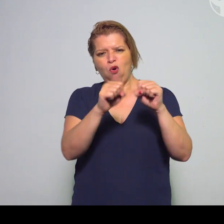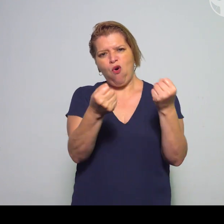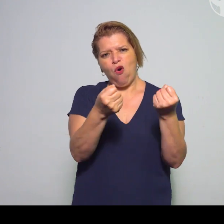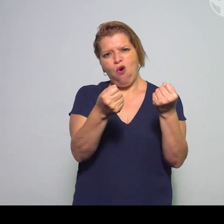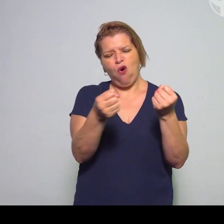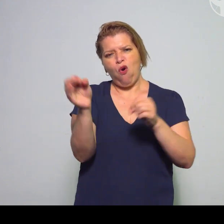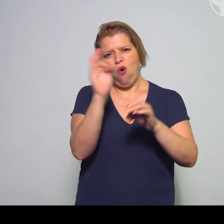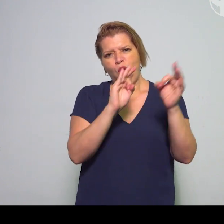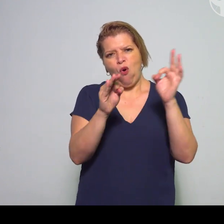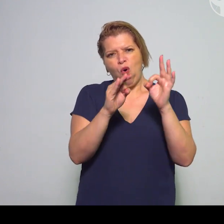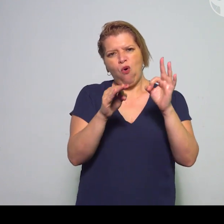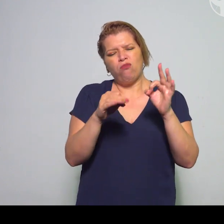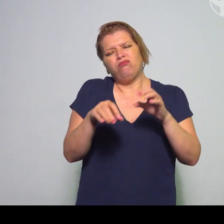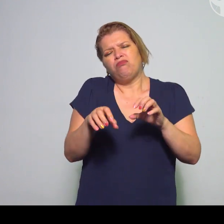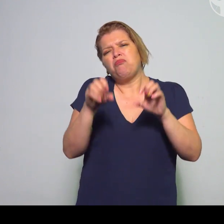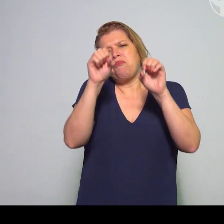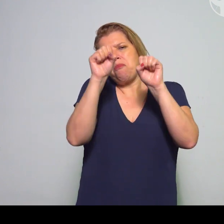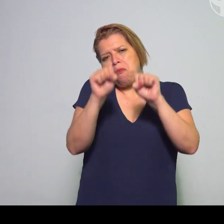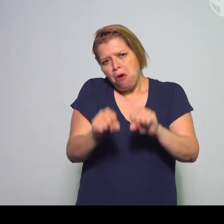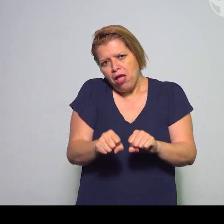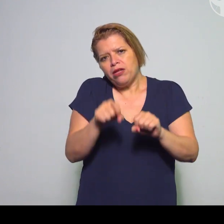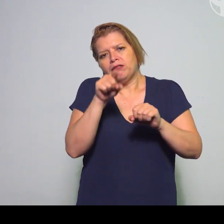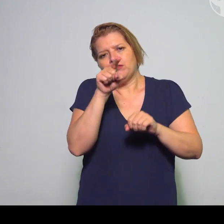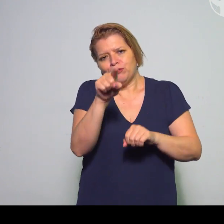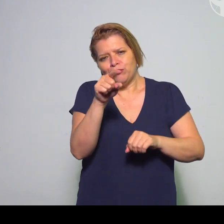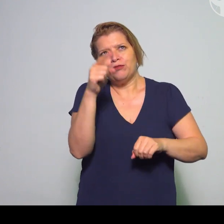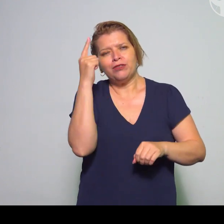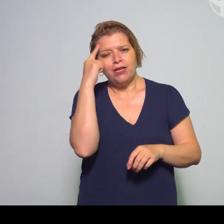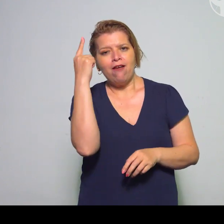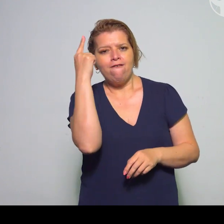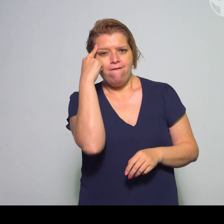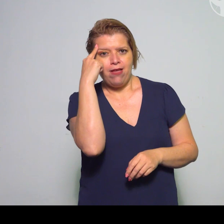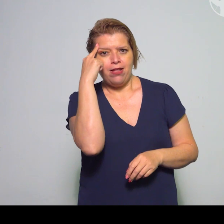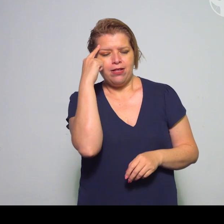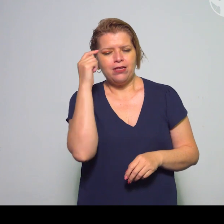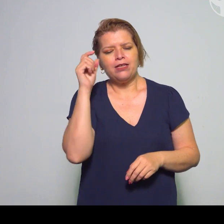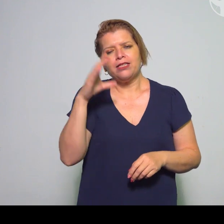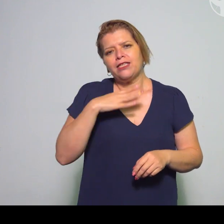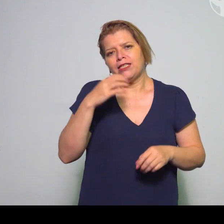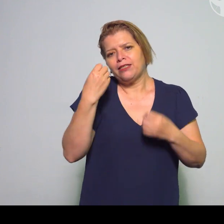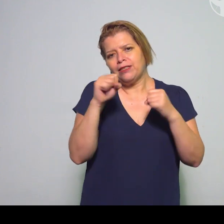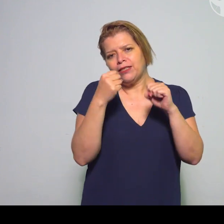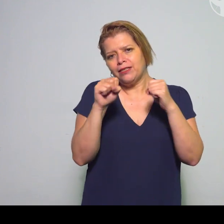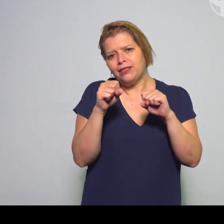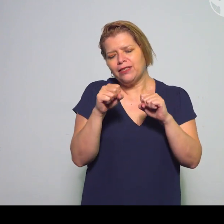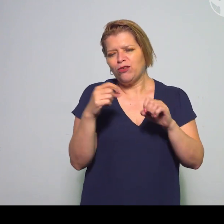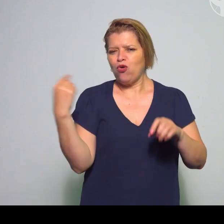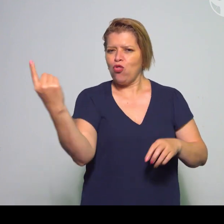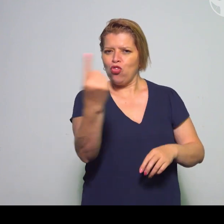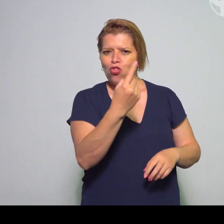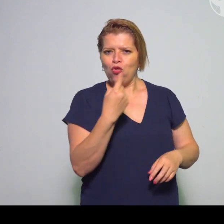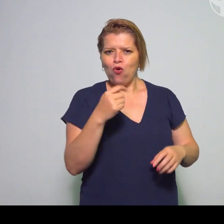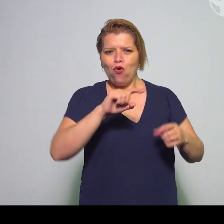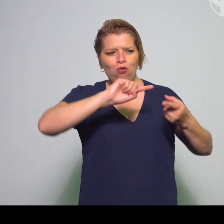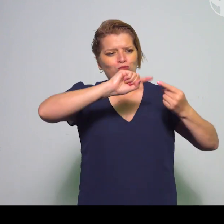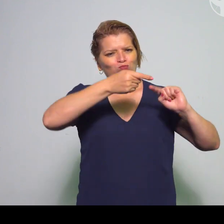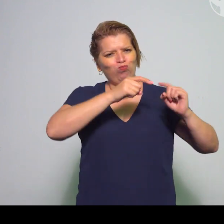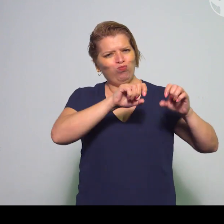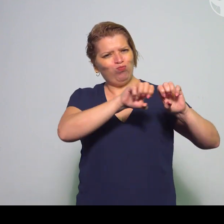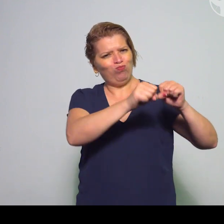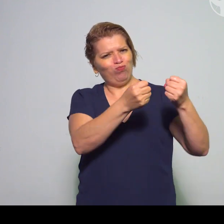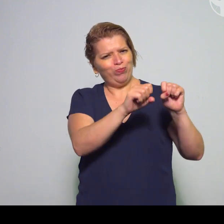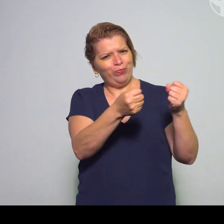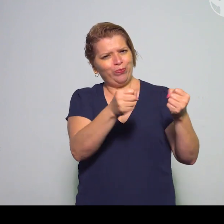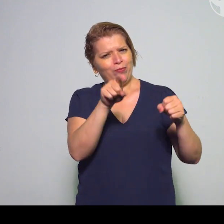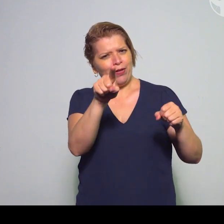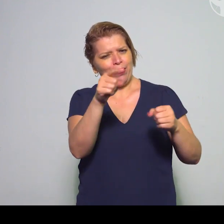de pronto hay piezas rotas ya. Tú necesitas saber qué es lo que tienes que hacer hoy con esas piezas rotas que